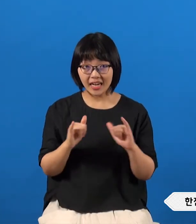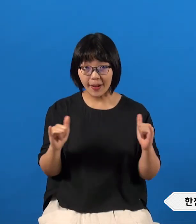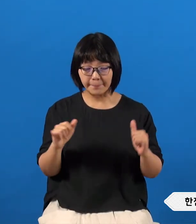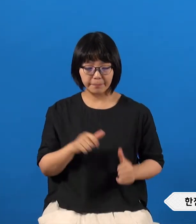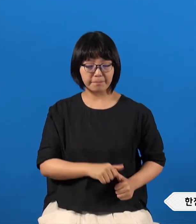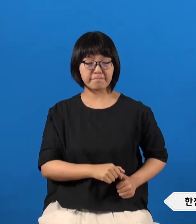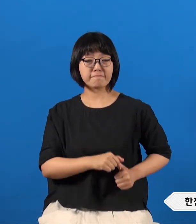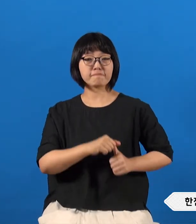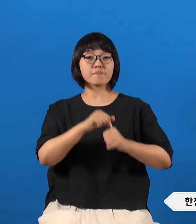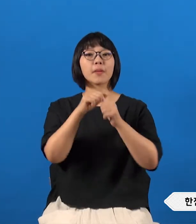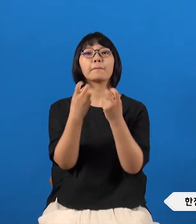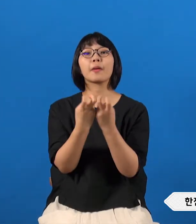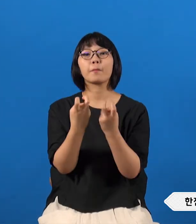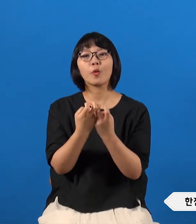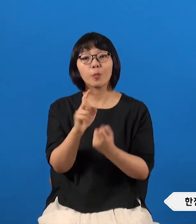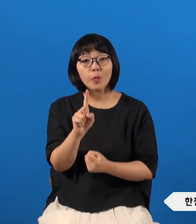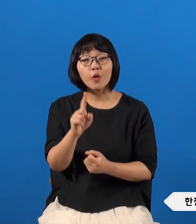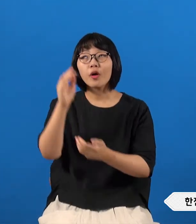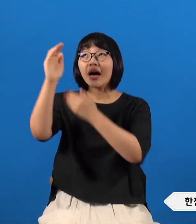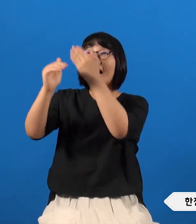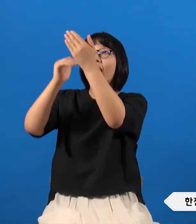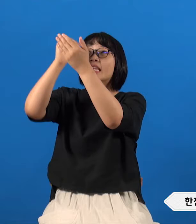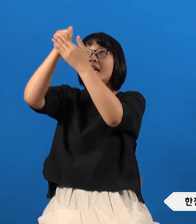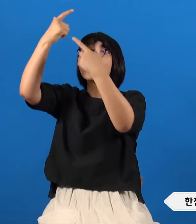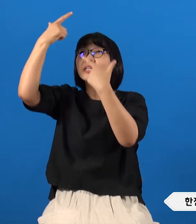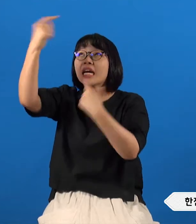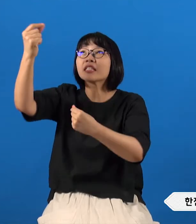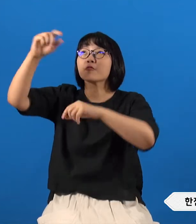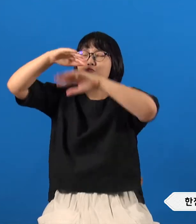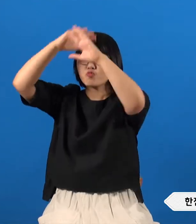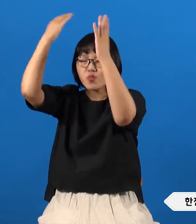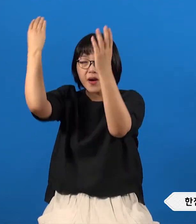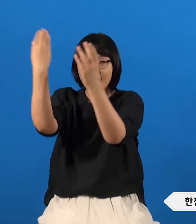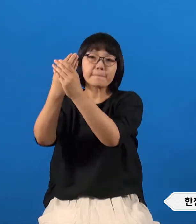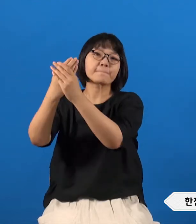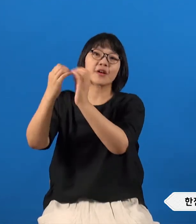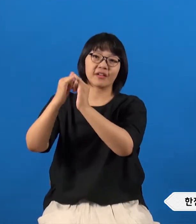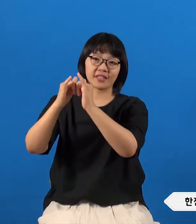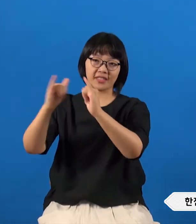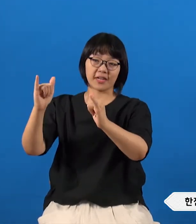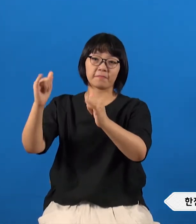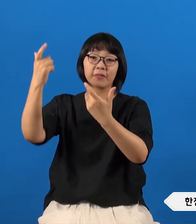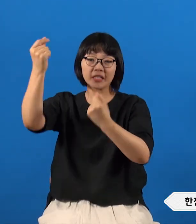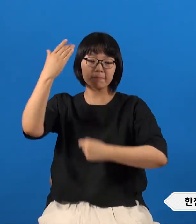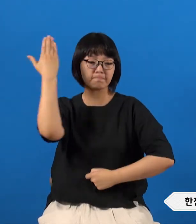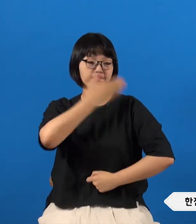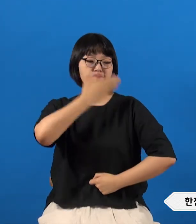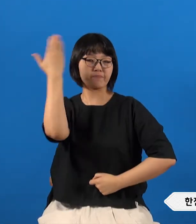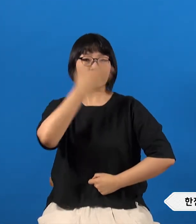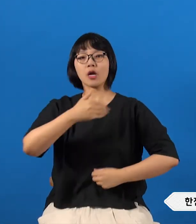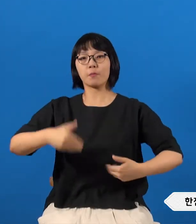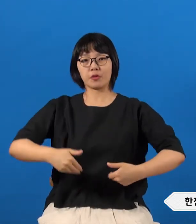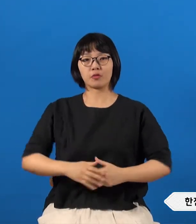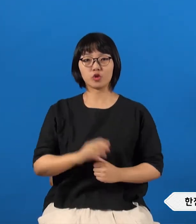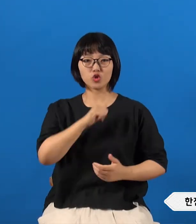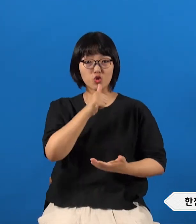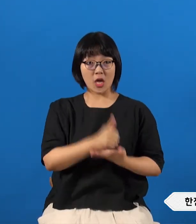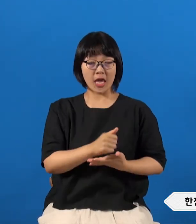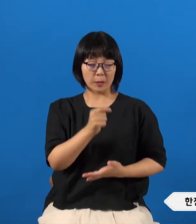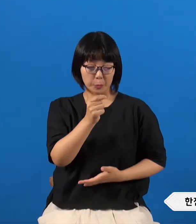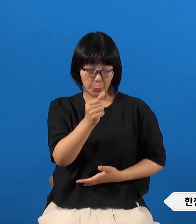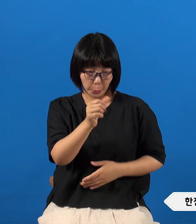우리가 구원받기 위해서는 하나님 같이 완벽하게 의롭게 되어야 됩니다.